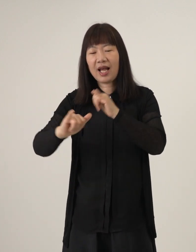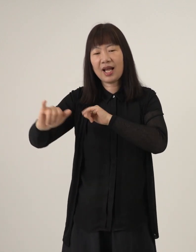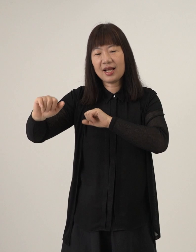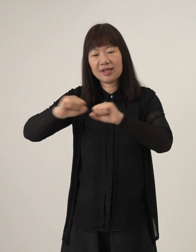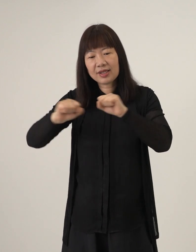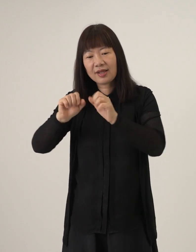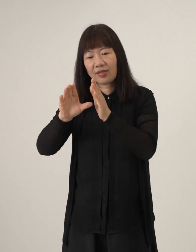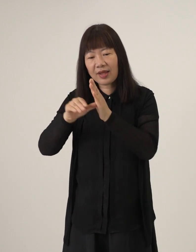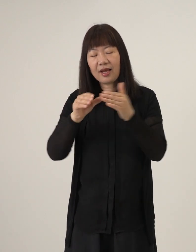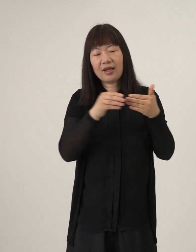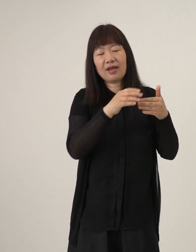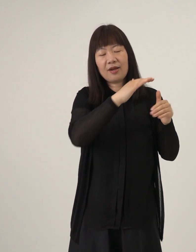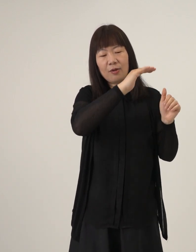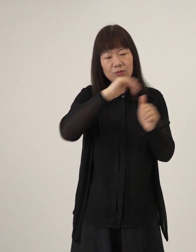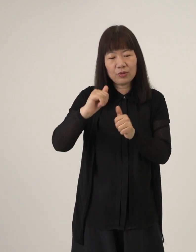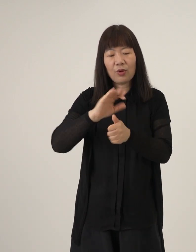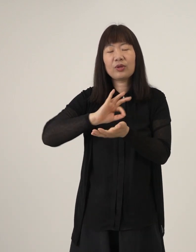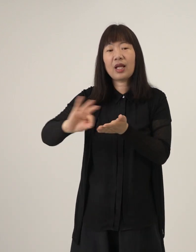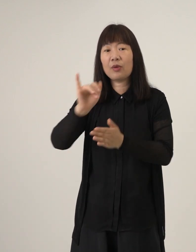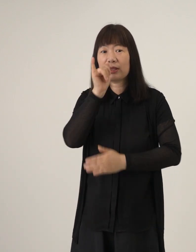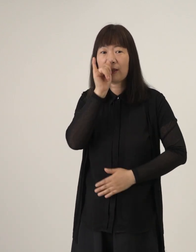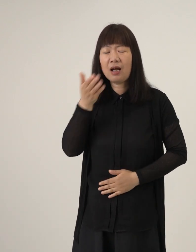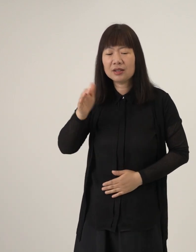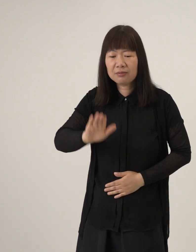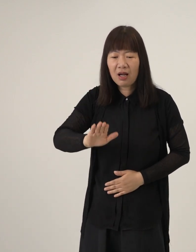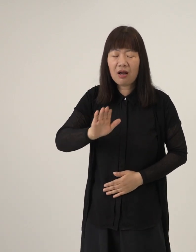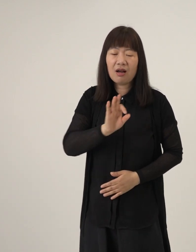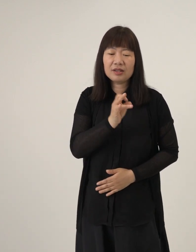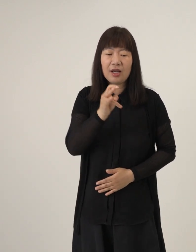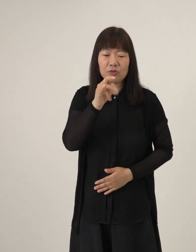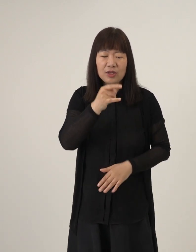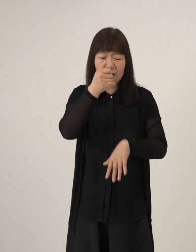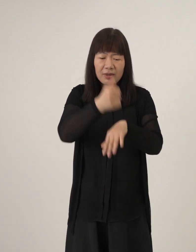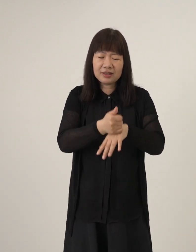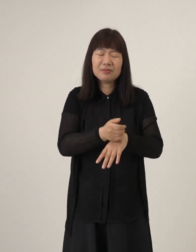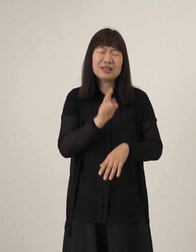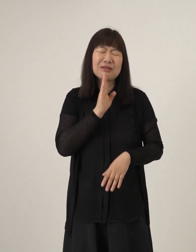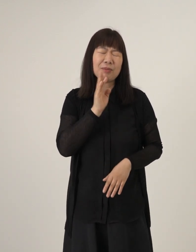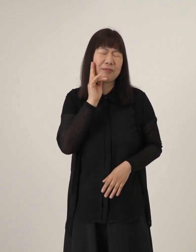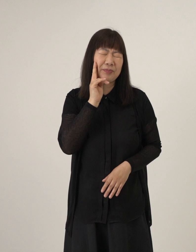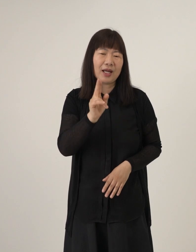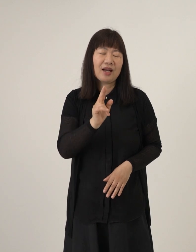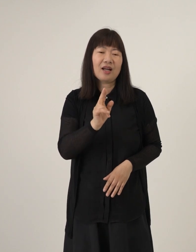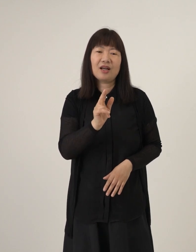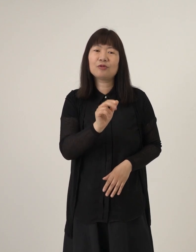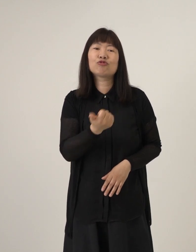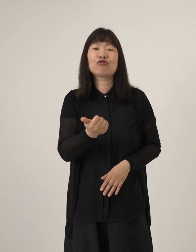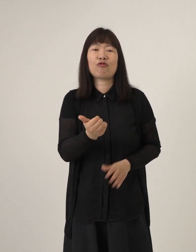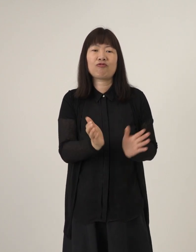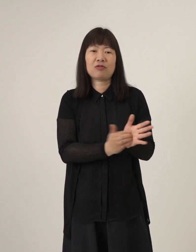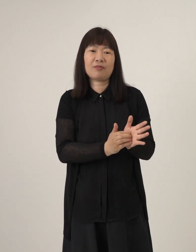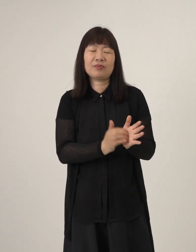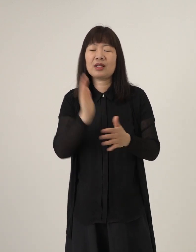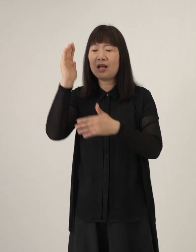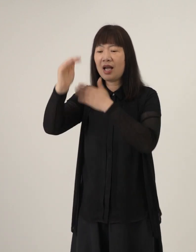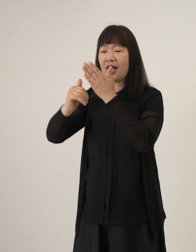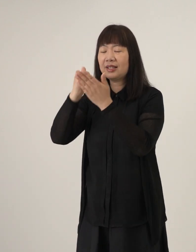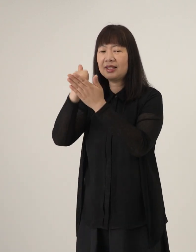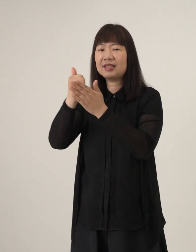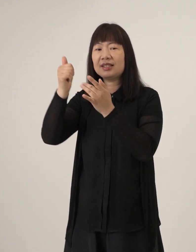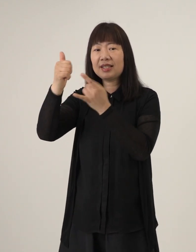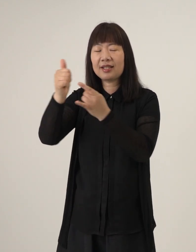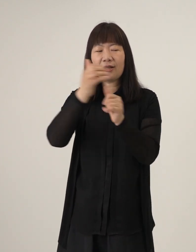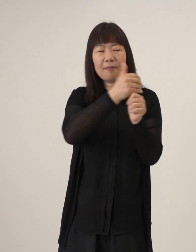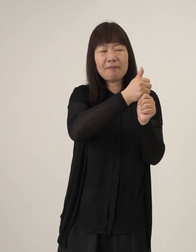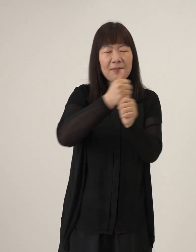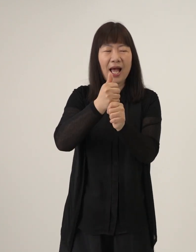사용하시려고. 근데 그의 말로는 어떻게 됐나요? 비참하게 끝났어요. 그러니까 하나님이 감동시켰다고